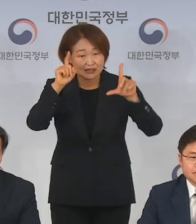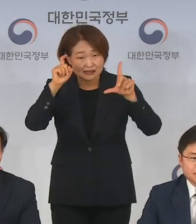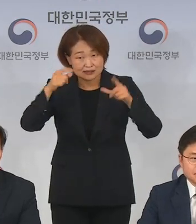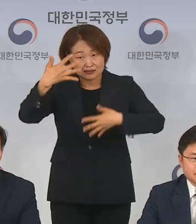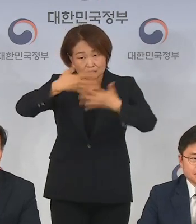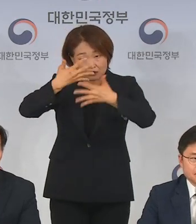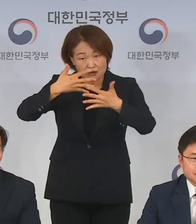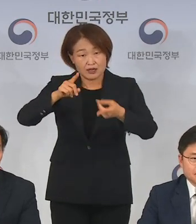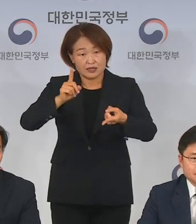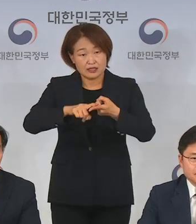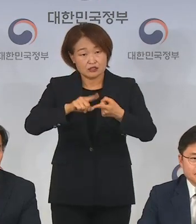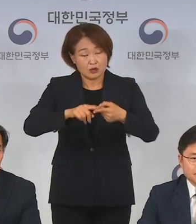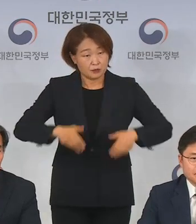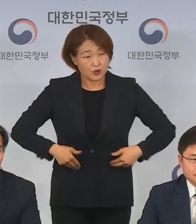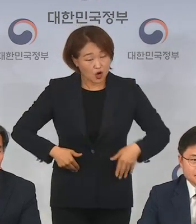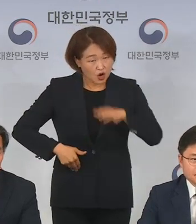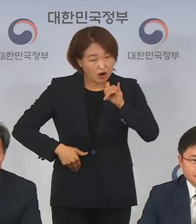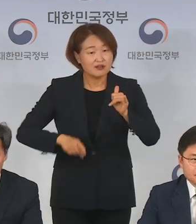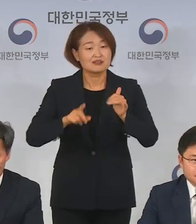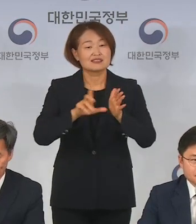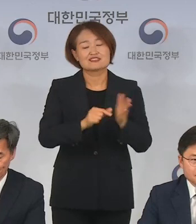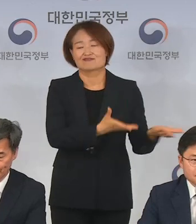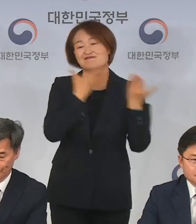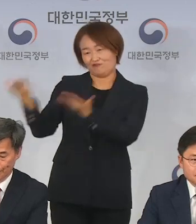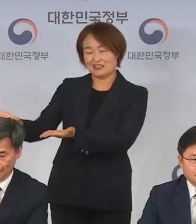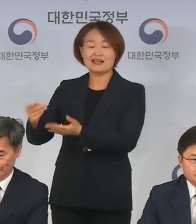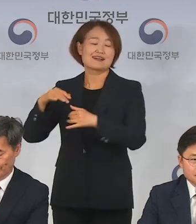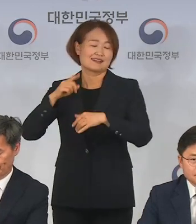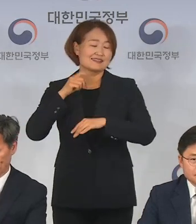자료를 제공하는 걸로 이렇게 협의가 되었습니다.